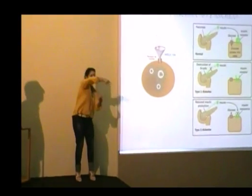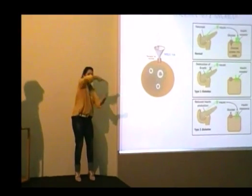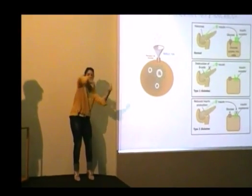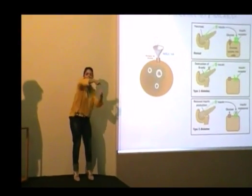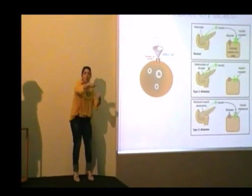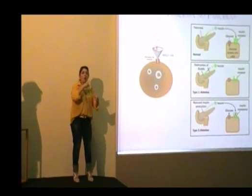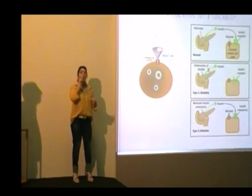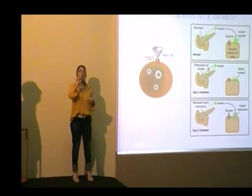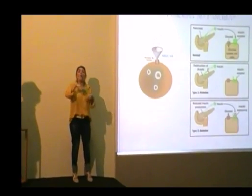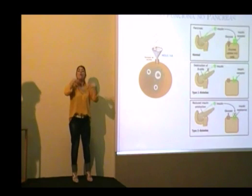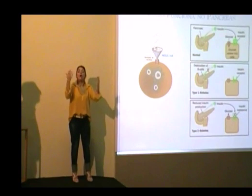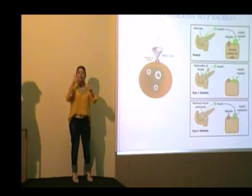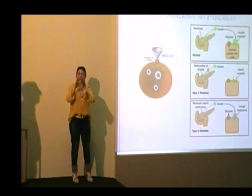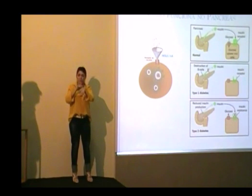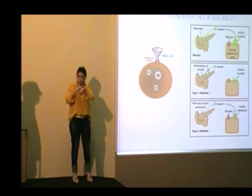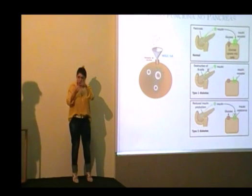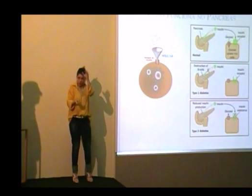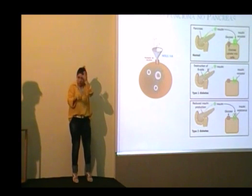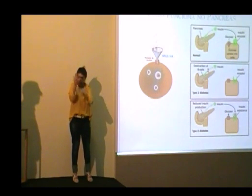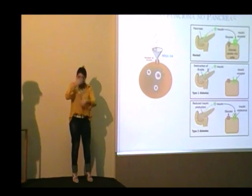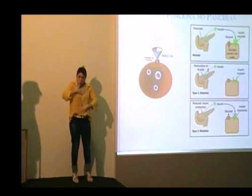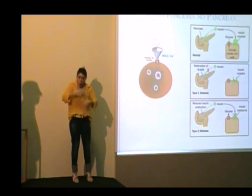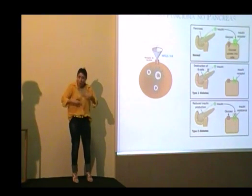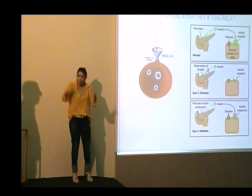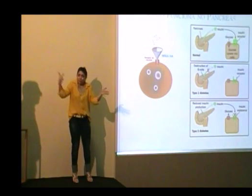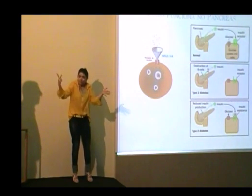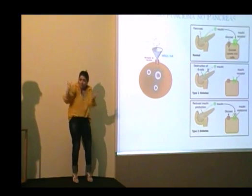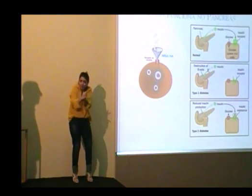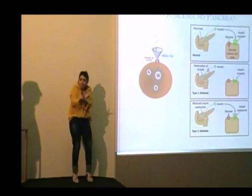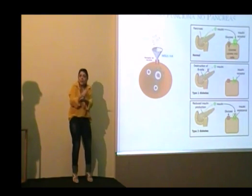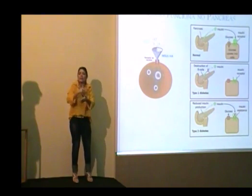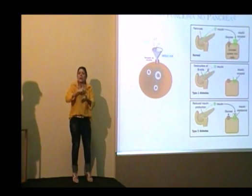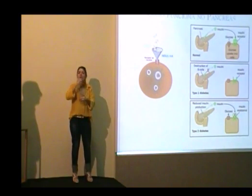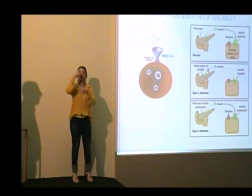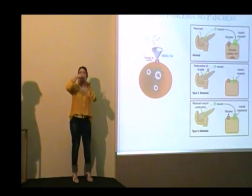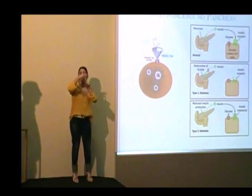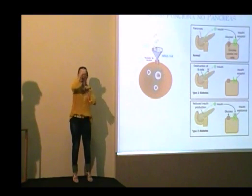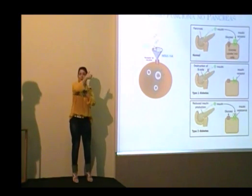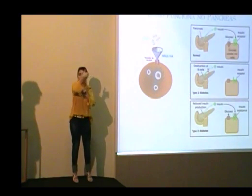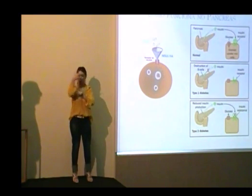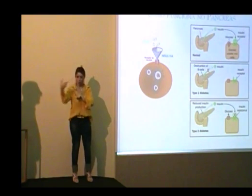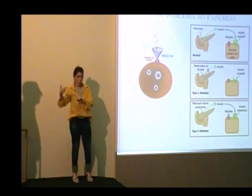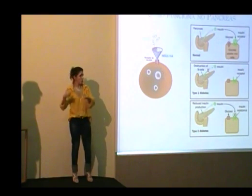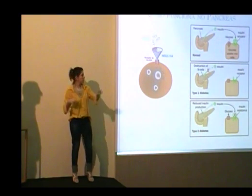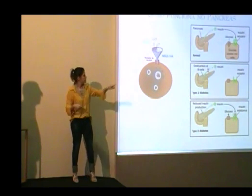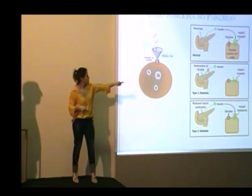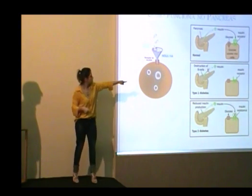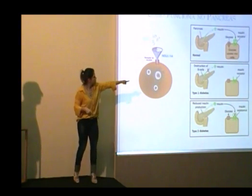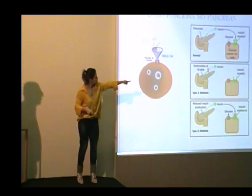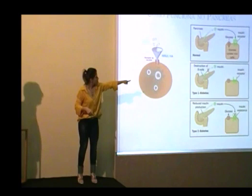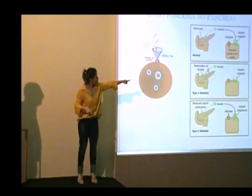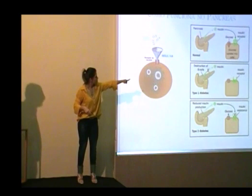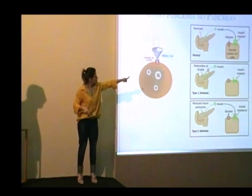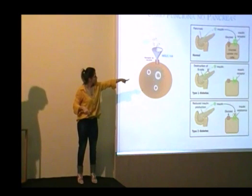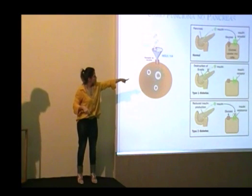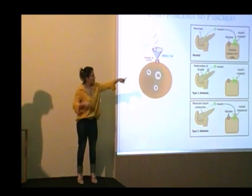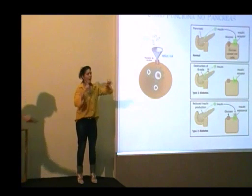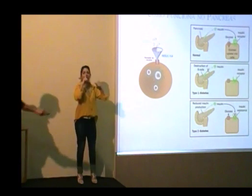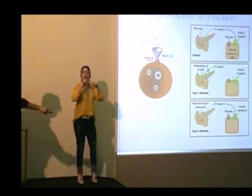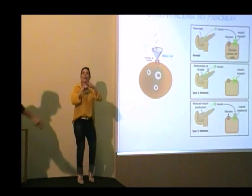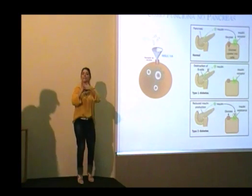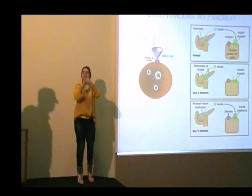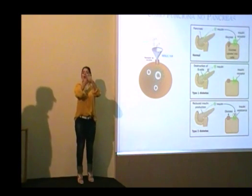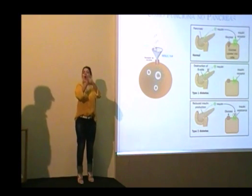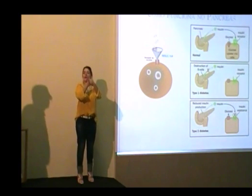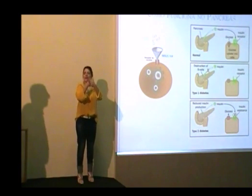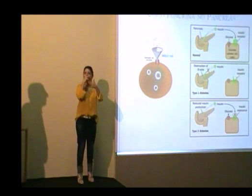Ela absorve a insulina e consegue transformar em energia. E aí tem um outro tipo de